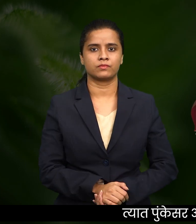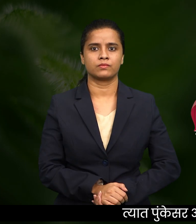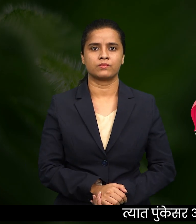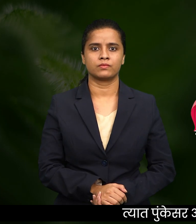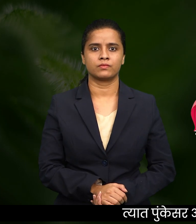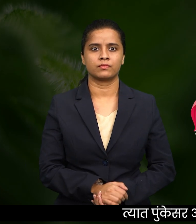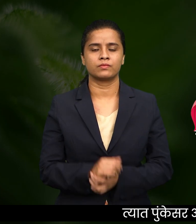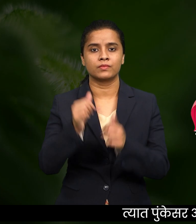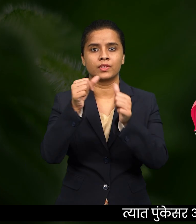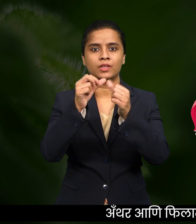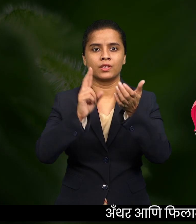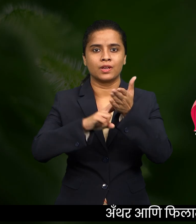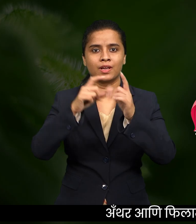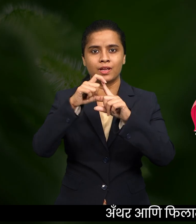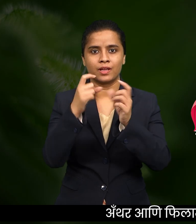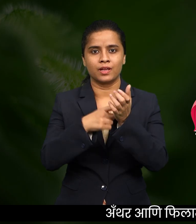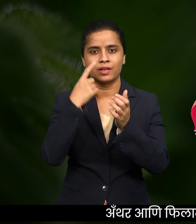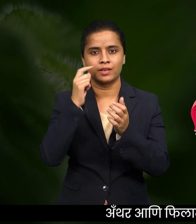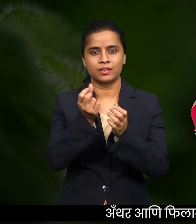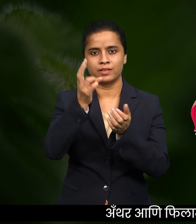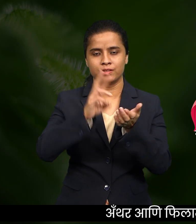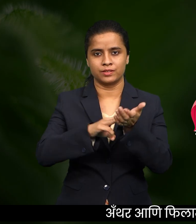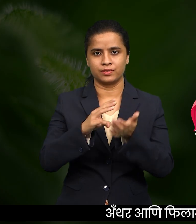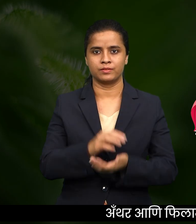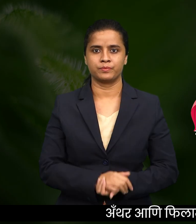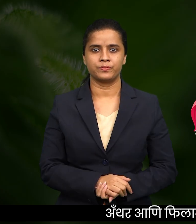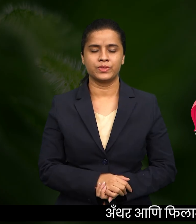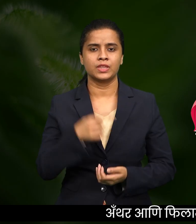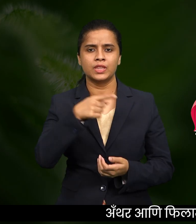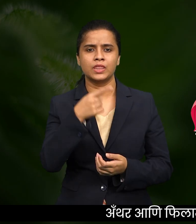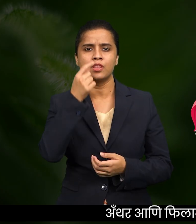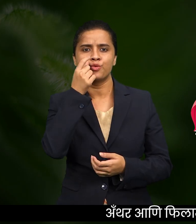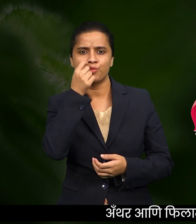पुंकेसर अँथर आणि फिलामेंट पासून बनलेला असतो.